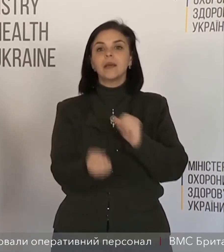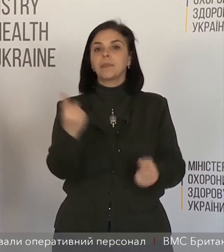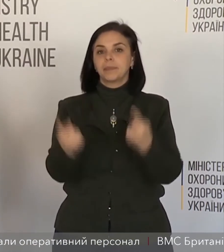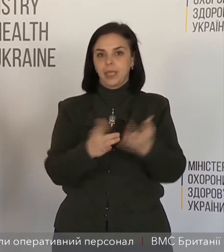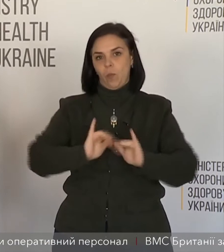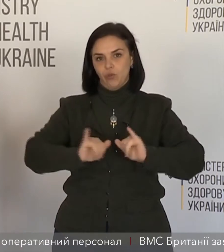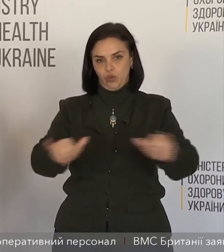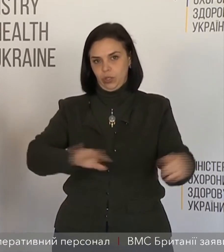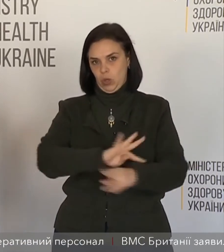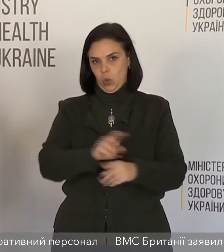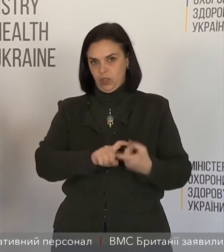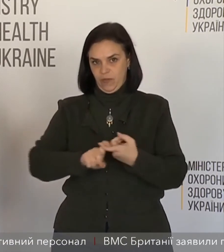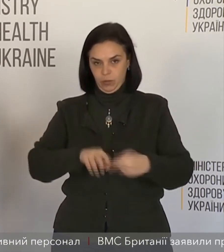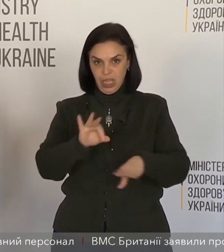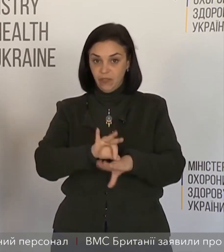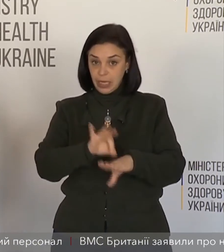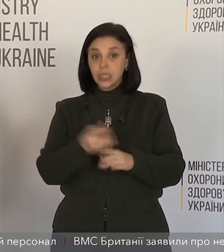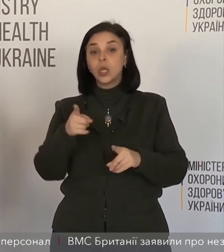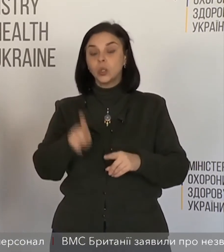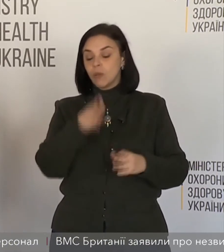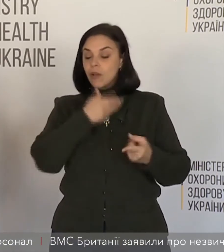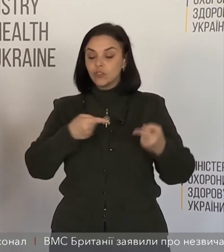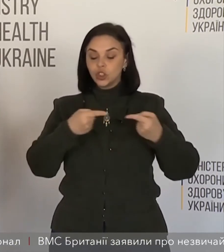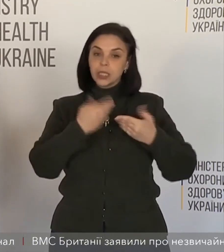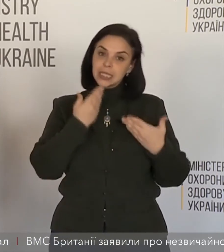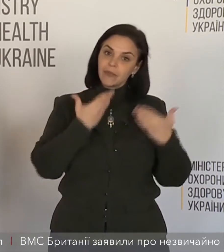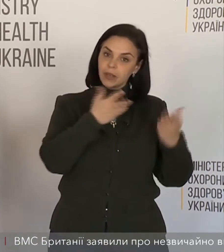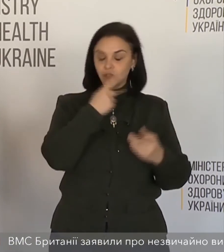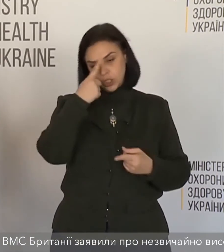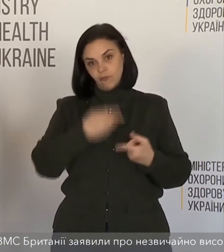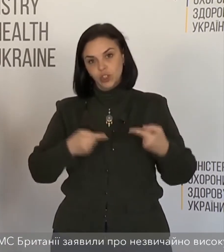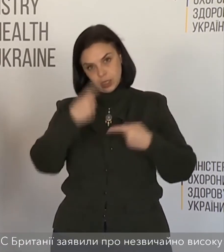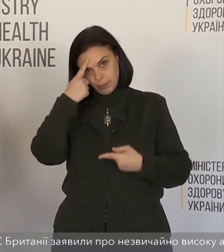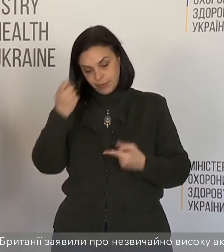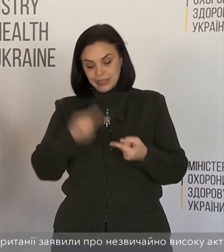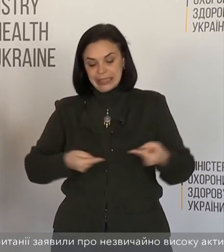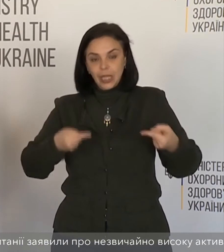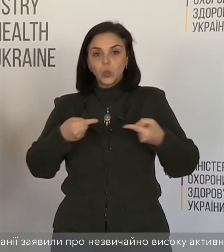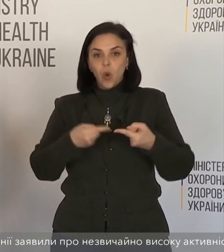поширення коронавірусної інфекції, тому що вчасне звернення, вчасне повідомлення, вчасне встановлення